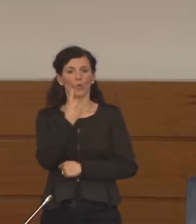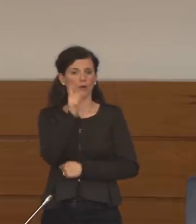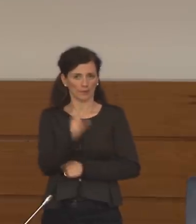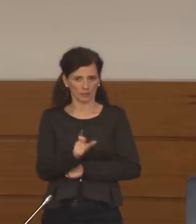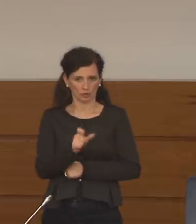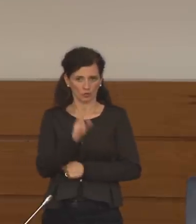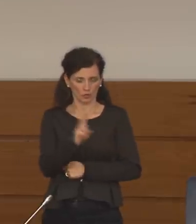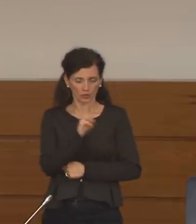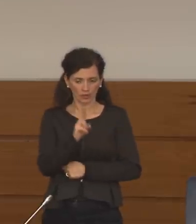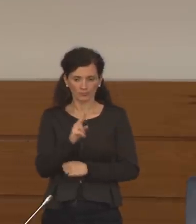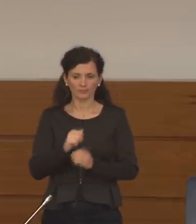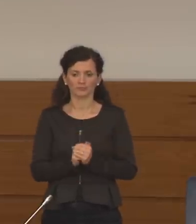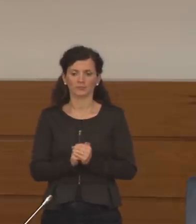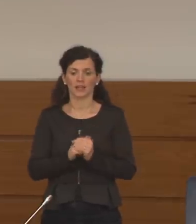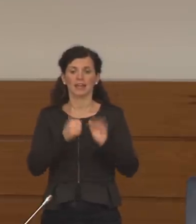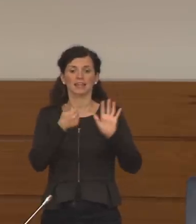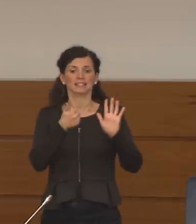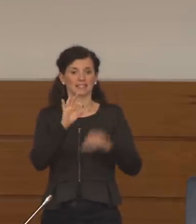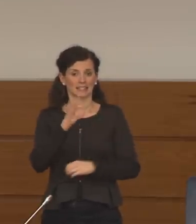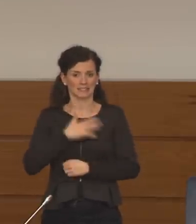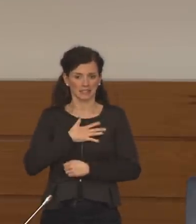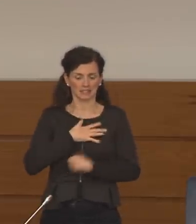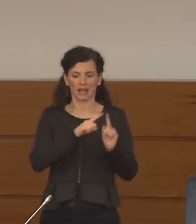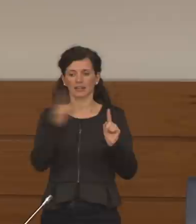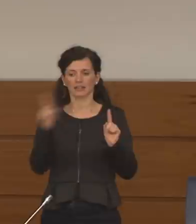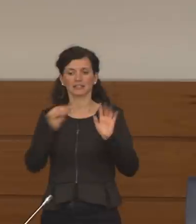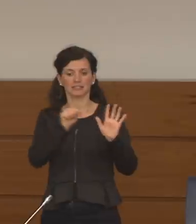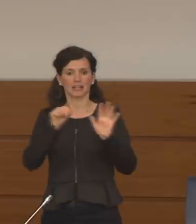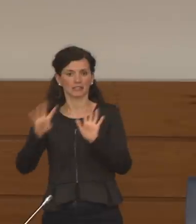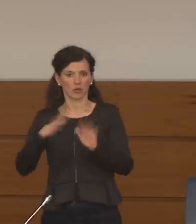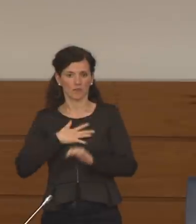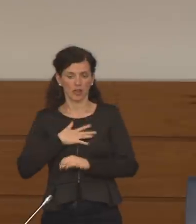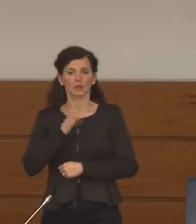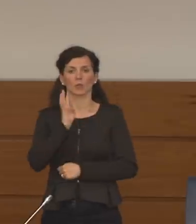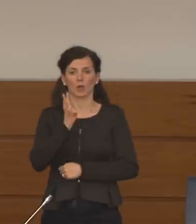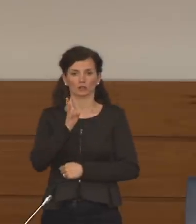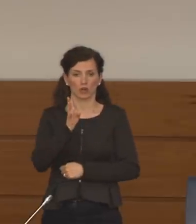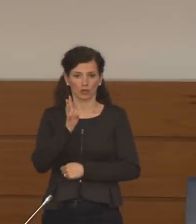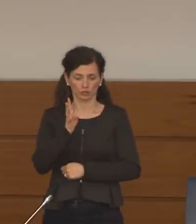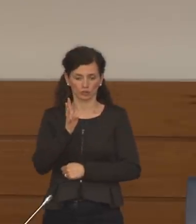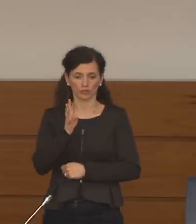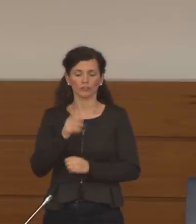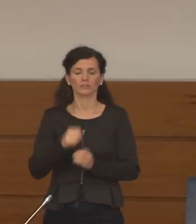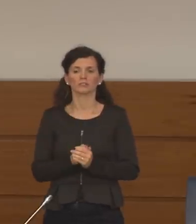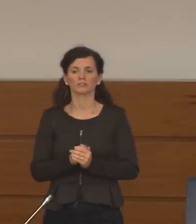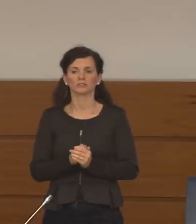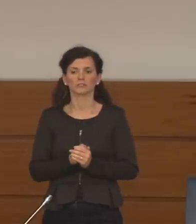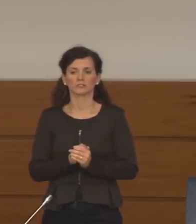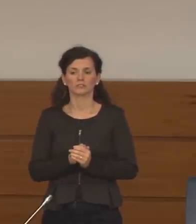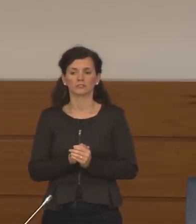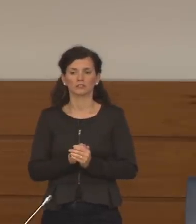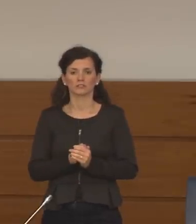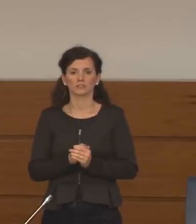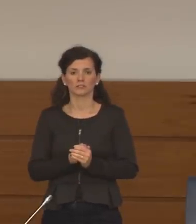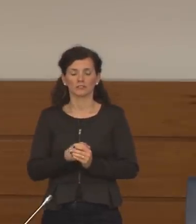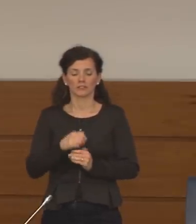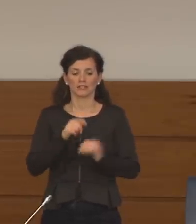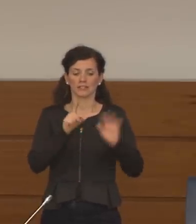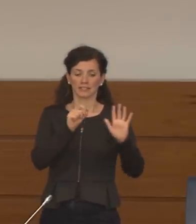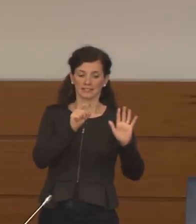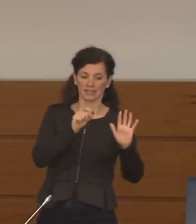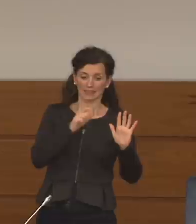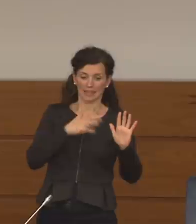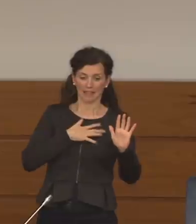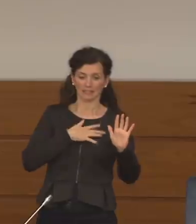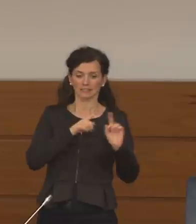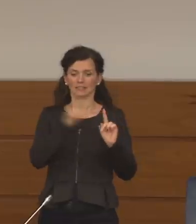persona 60 69 anni 14 nella fascia di età tra 70 e